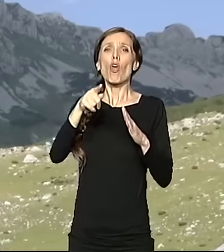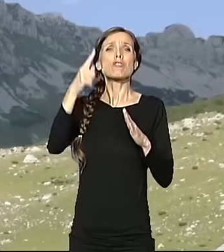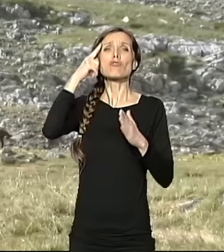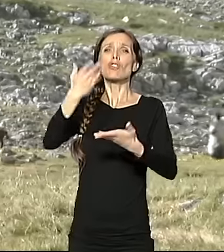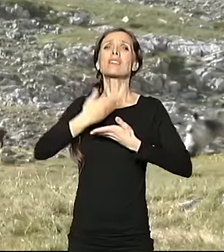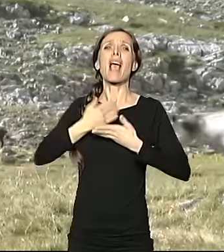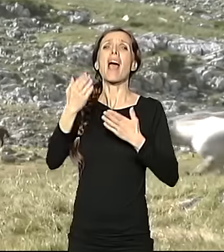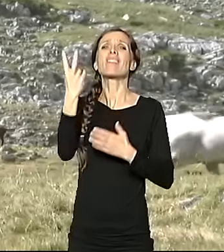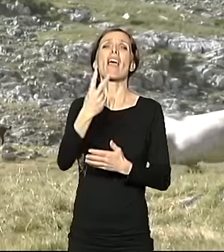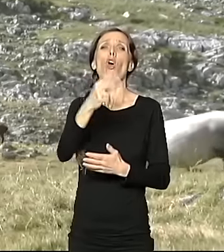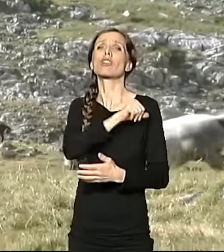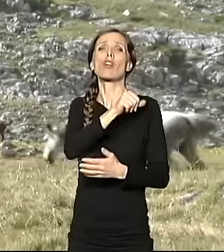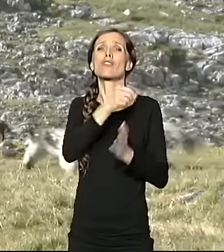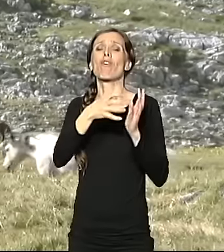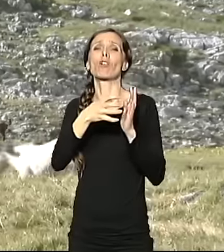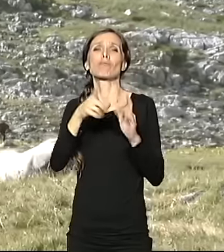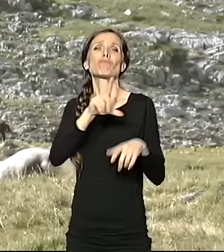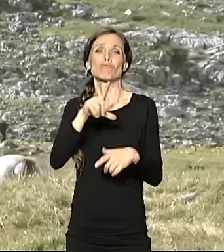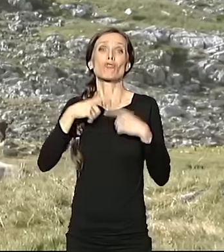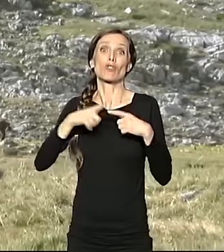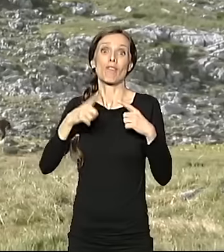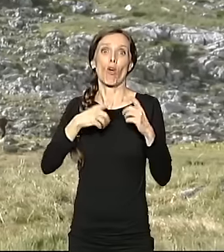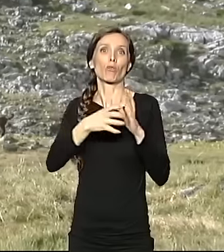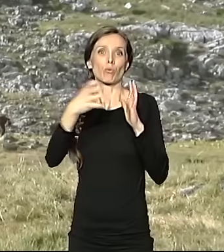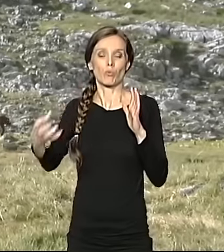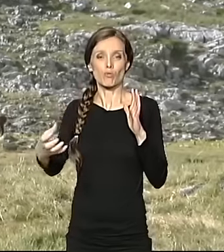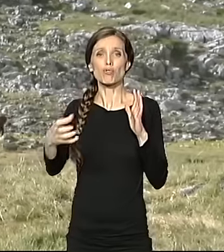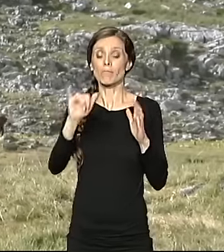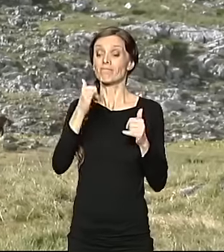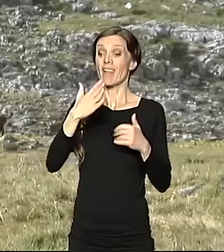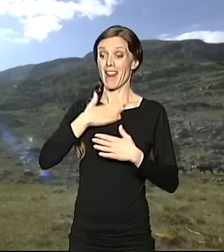Naš djet je očev stric. Živio